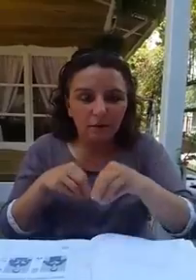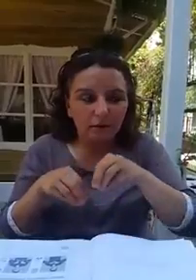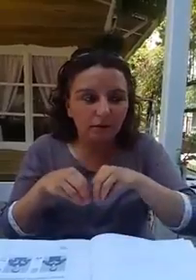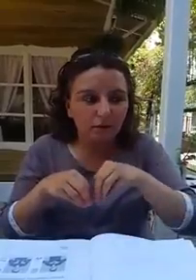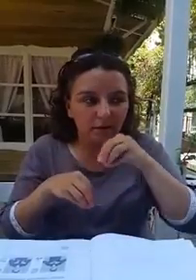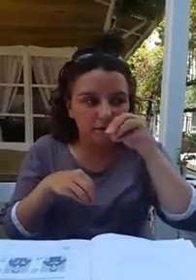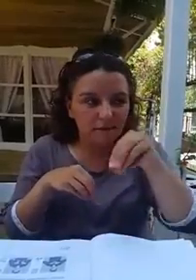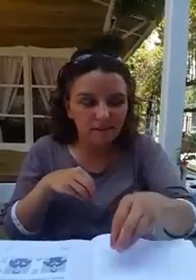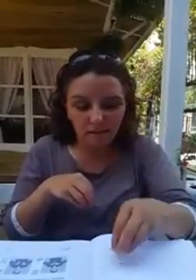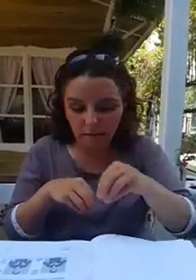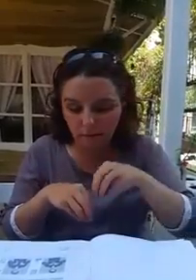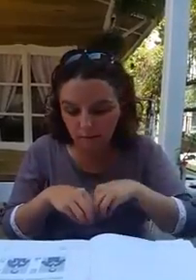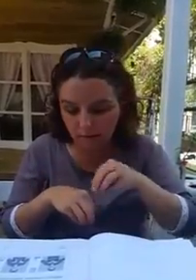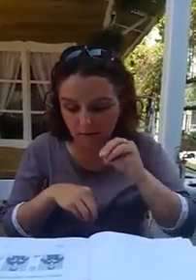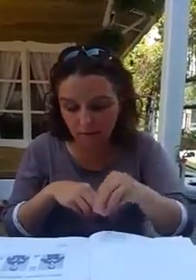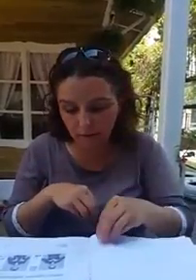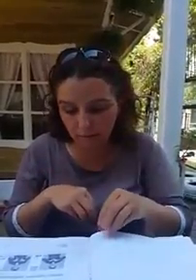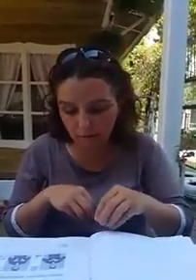Satmak, satmak.